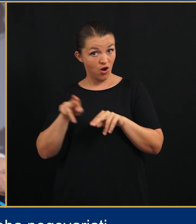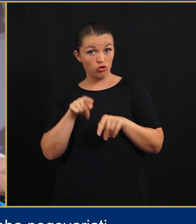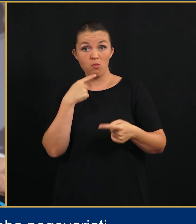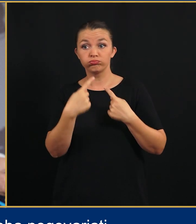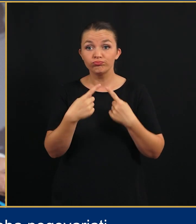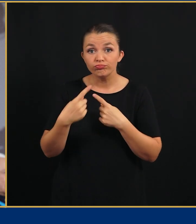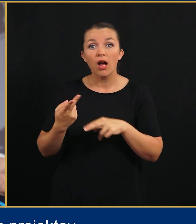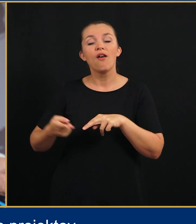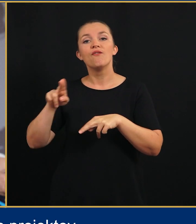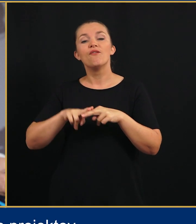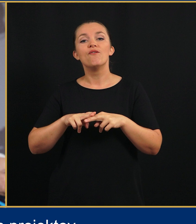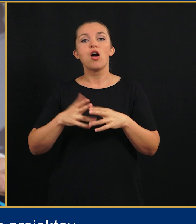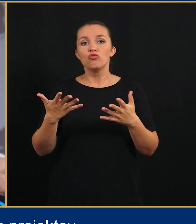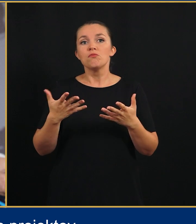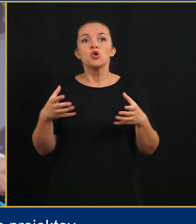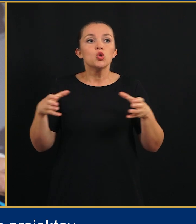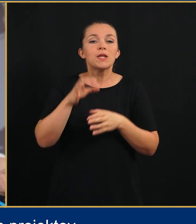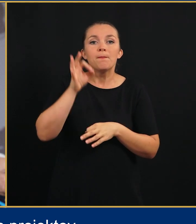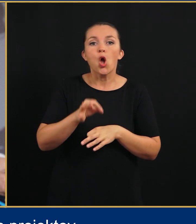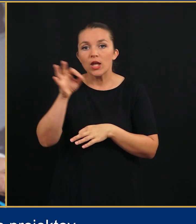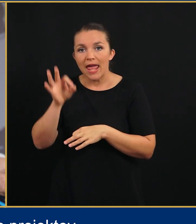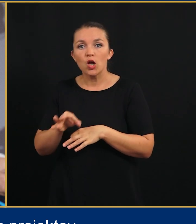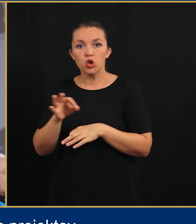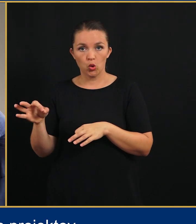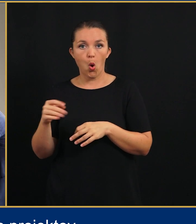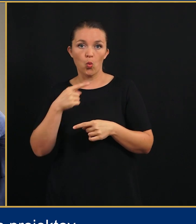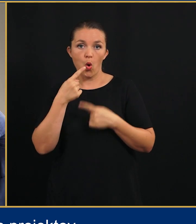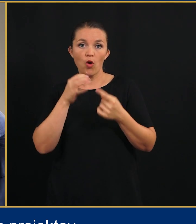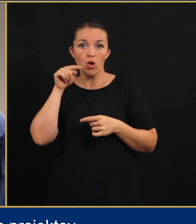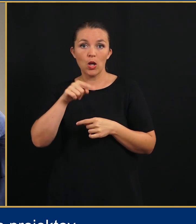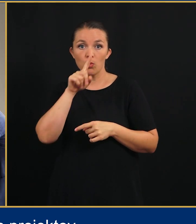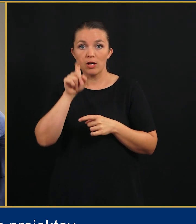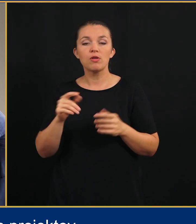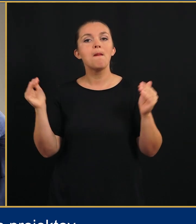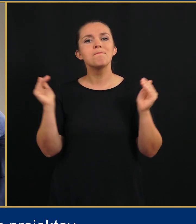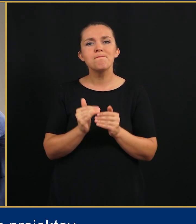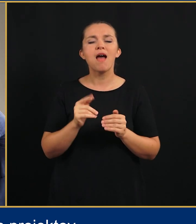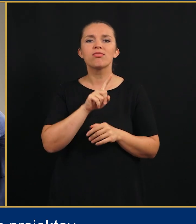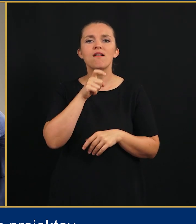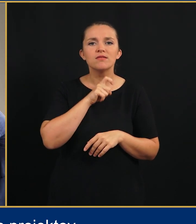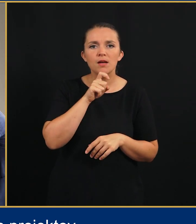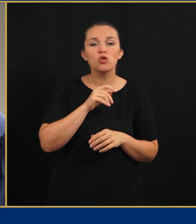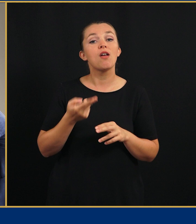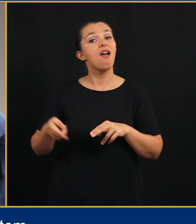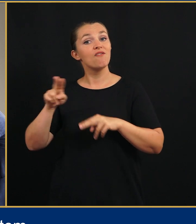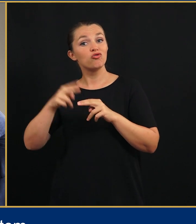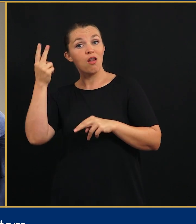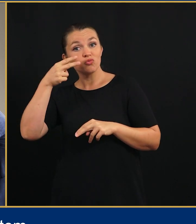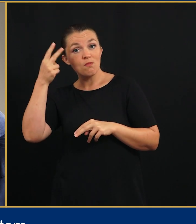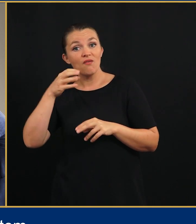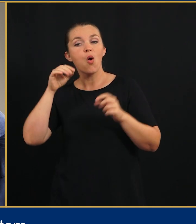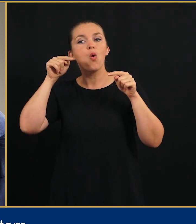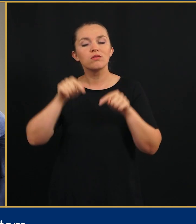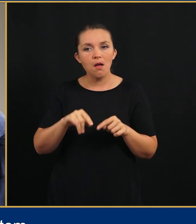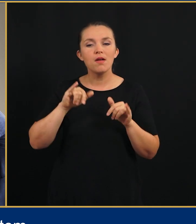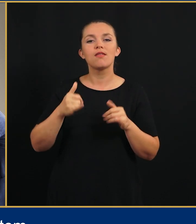teh pogovorov, več kot je nenazadnje skupnih projektov, ki naslavljajo ta vprašanja, manj bo nestrpnosti, več bo razumevanja o